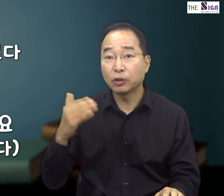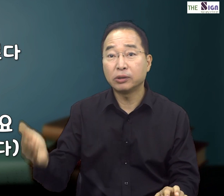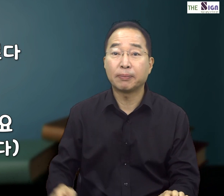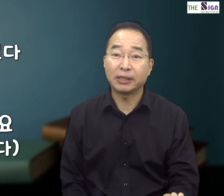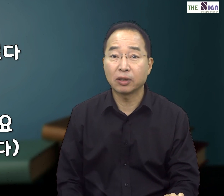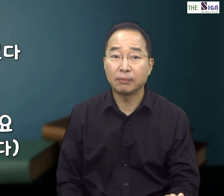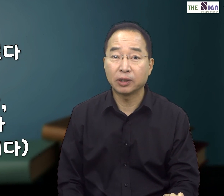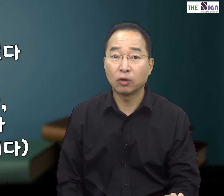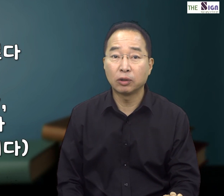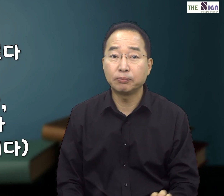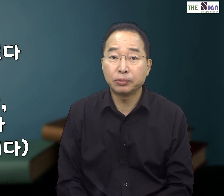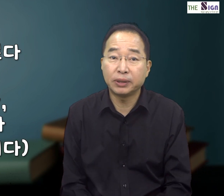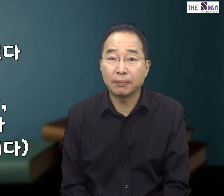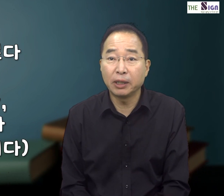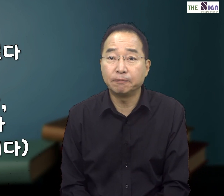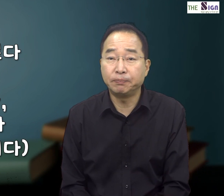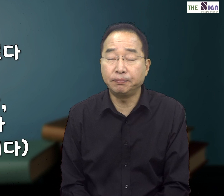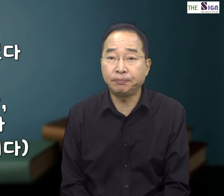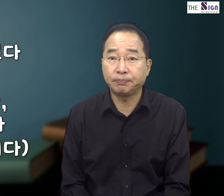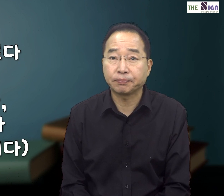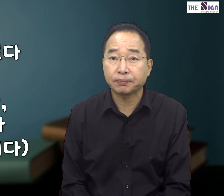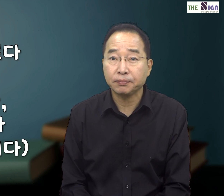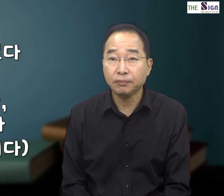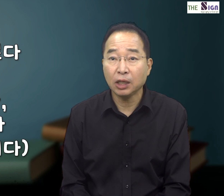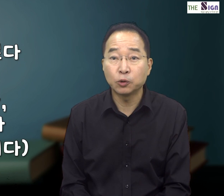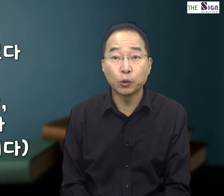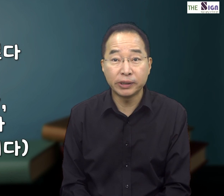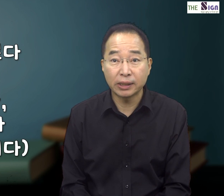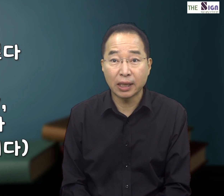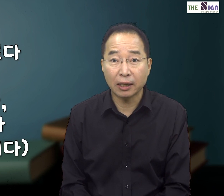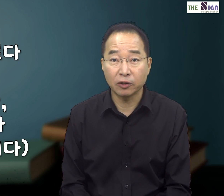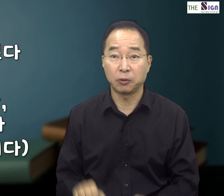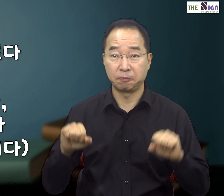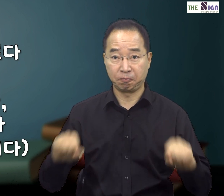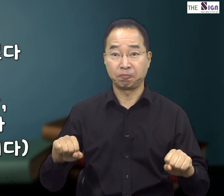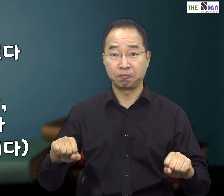이제 발전합니다. 어떤 부분이냐면 존재한다라는 거예요.